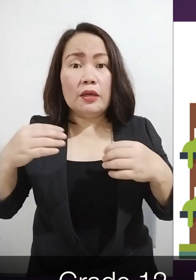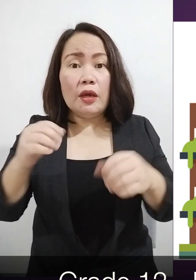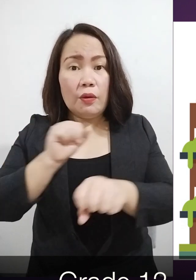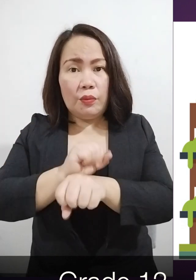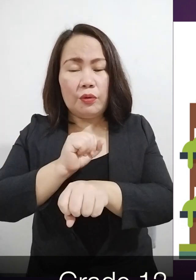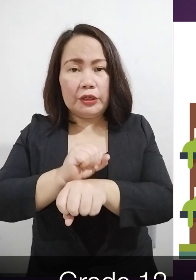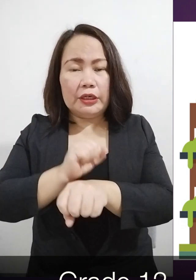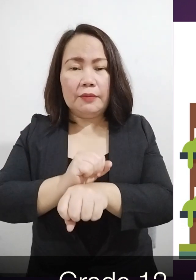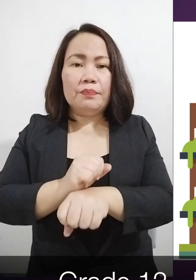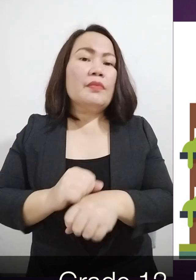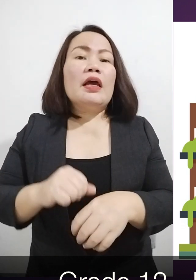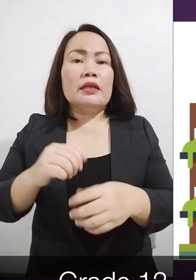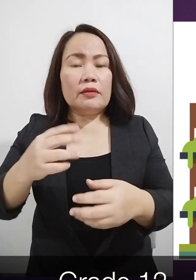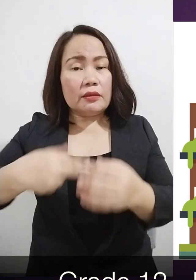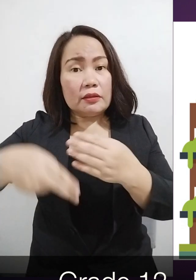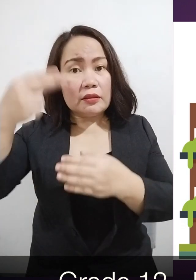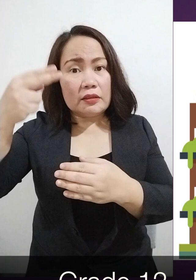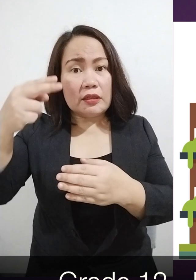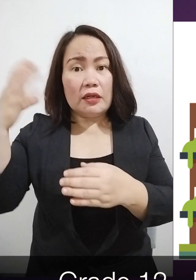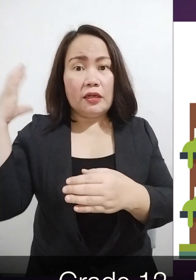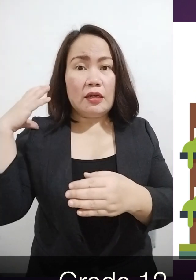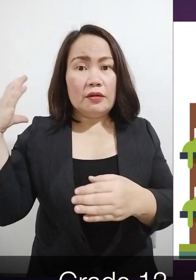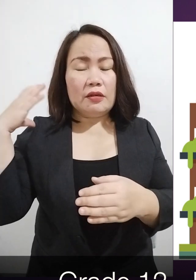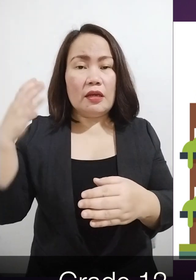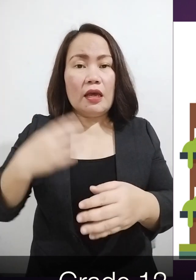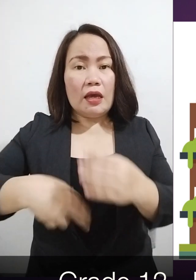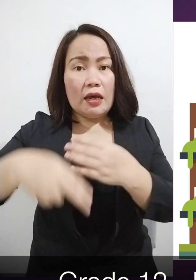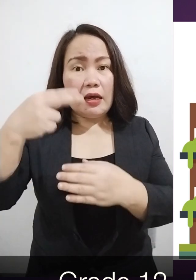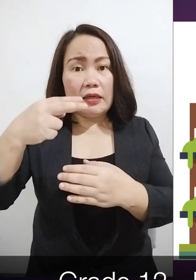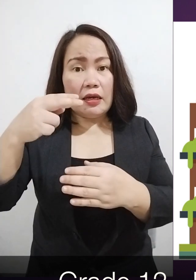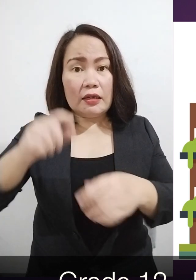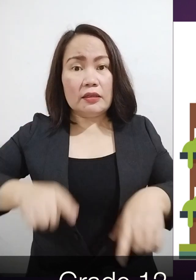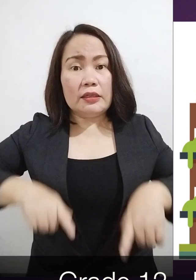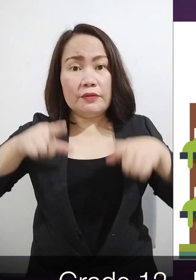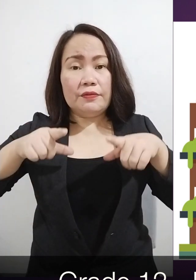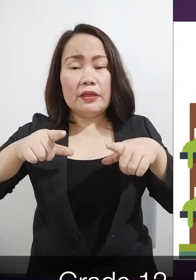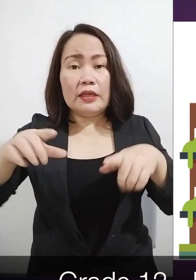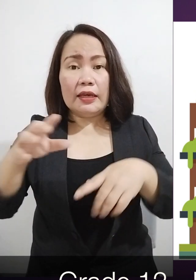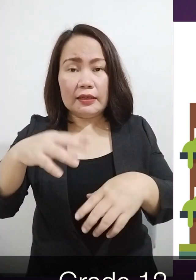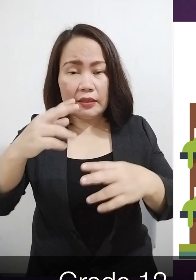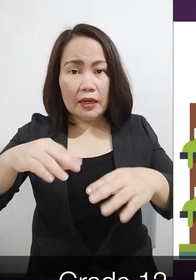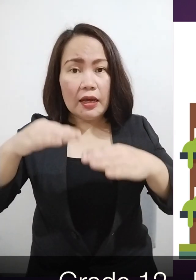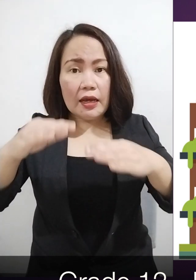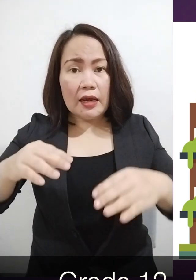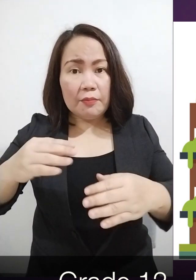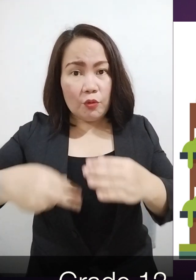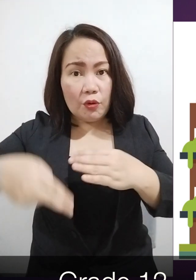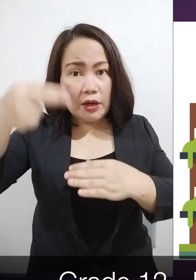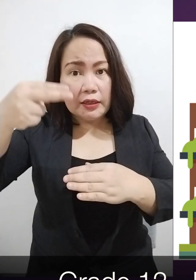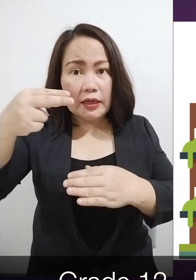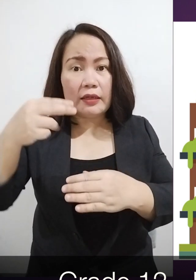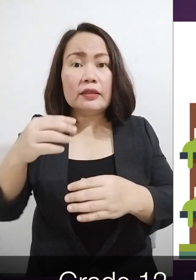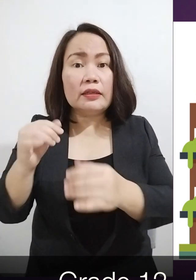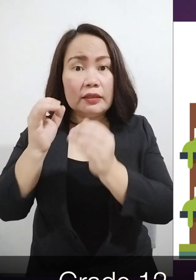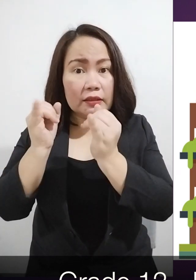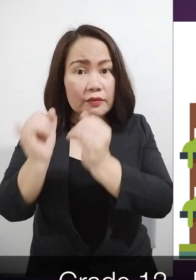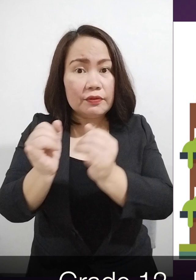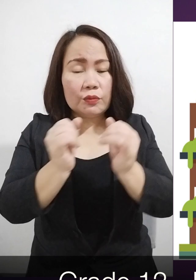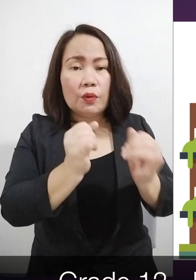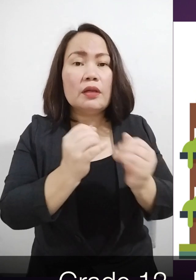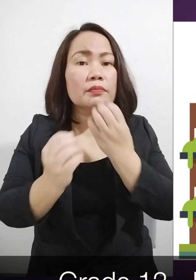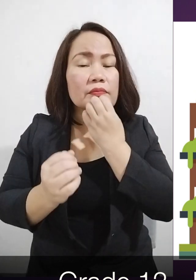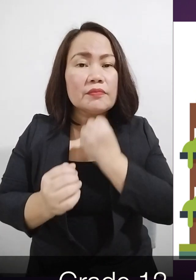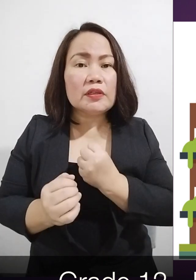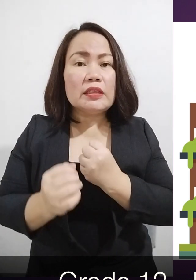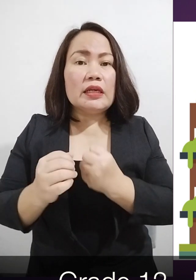ito sa bawat kita sa kapital, mas mataas ang pamantayan ng pamumuhay at tumaas ang individual na pagtitipid, kita sa pamahalaan sa